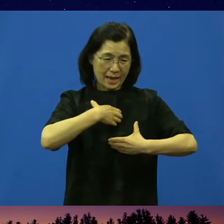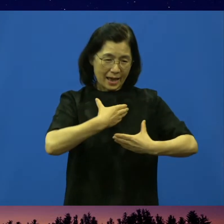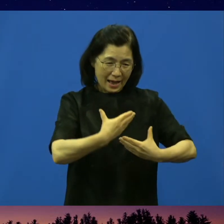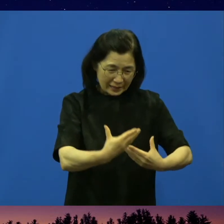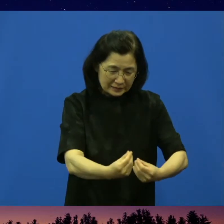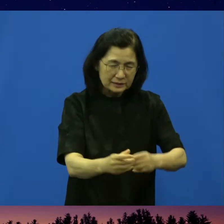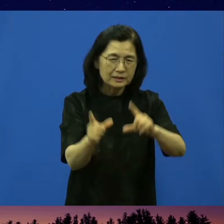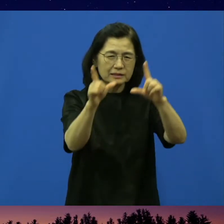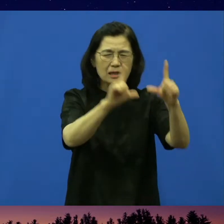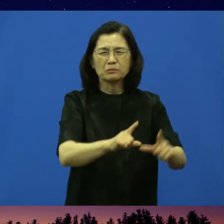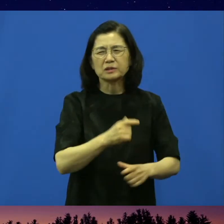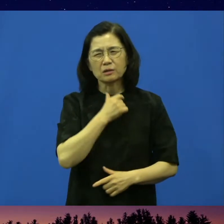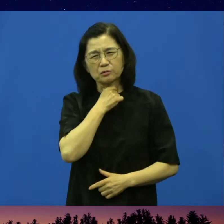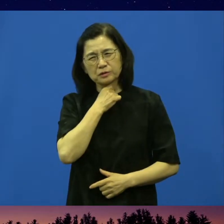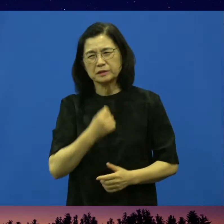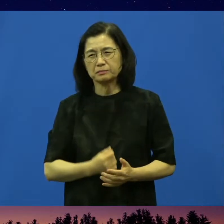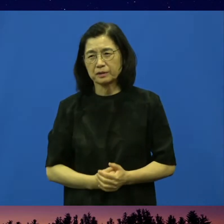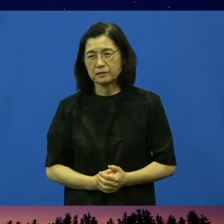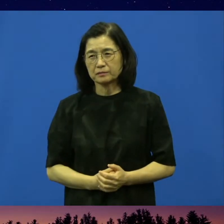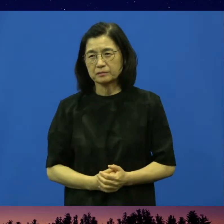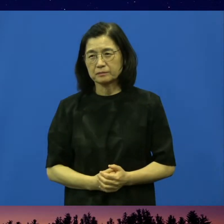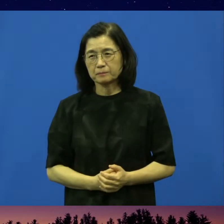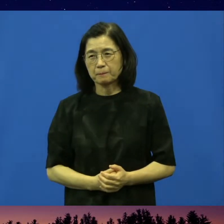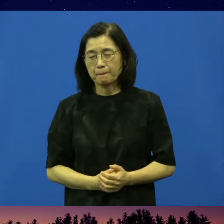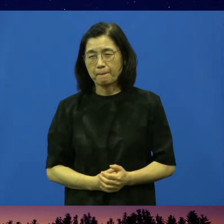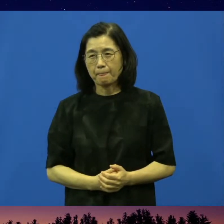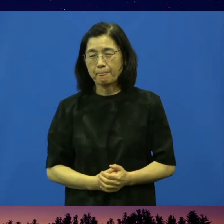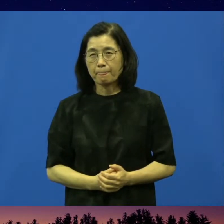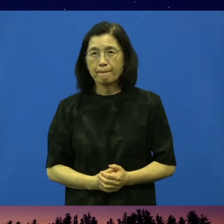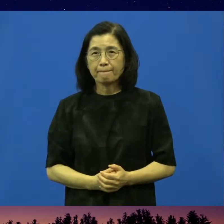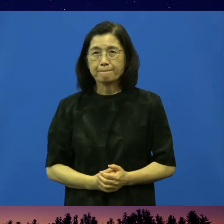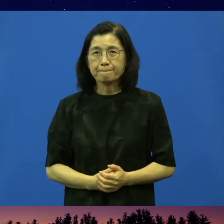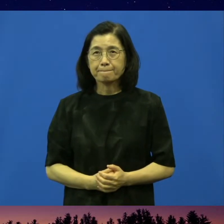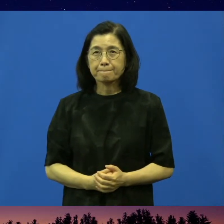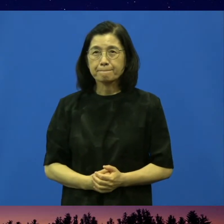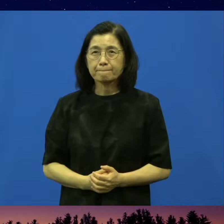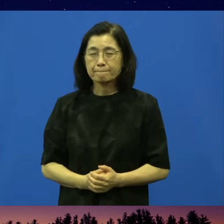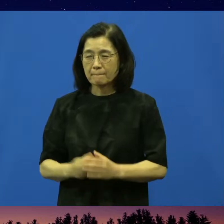모든 것이 눈에 선명하게 드러나 있는 애굽에 비해 광야는 믿음직스럽지 않아요.